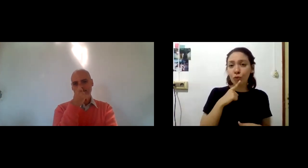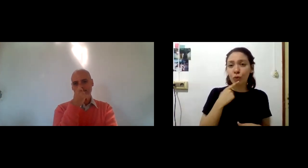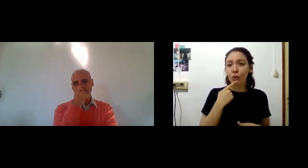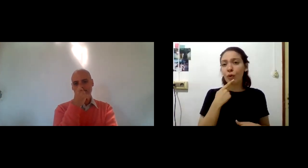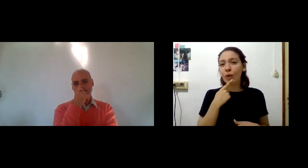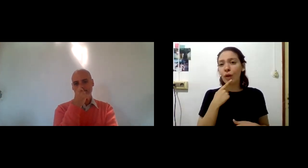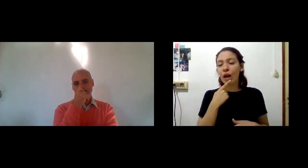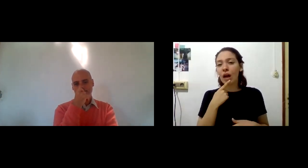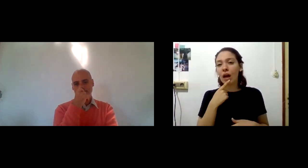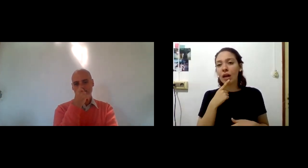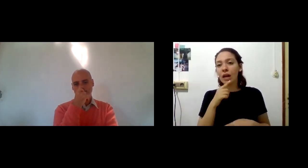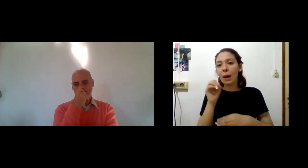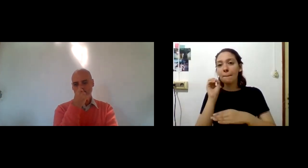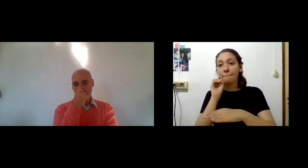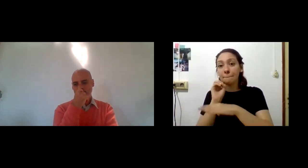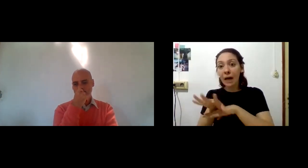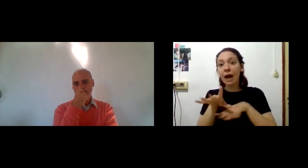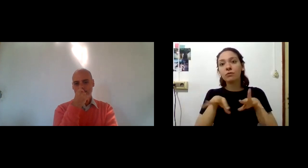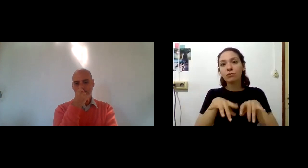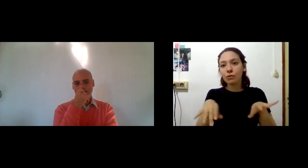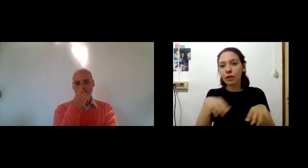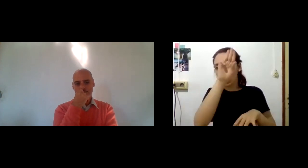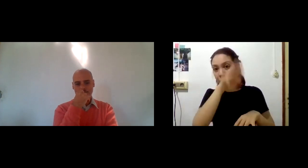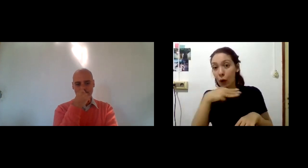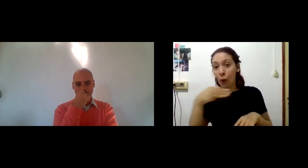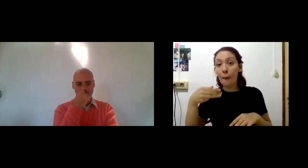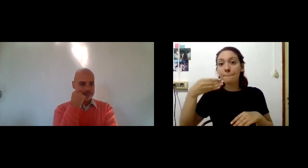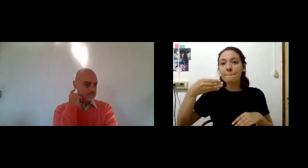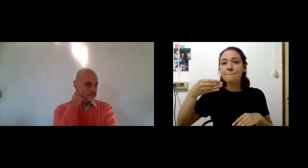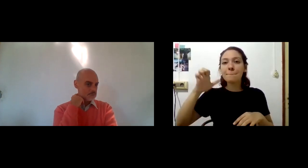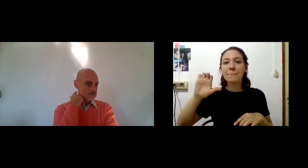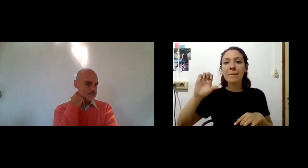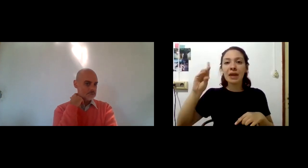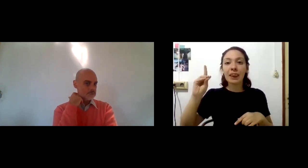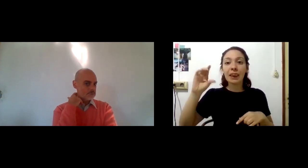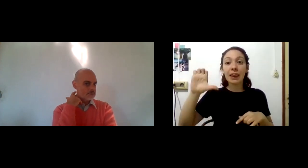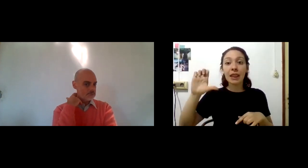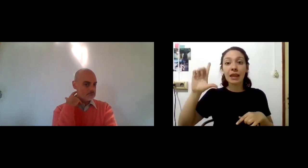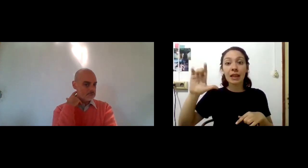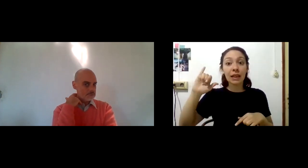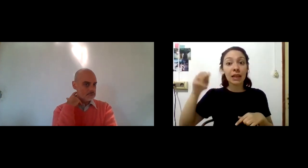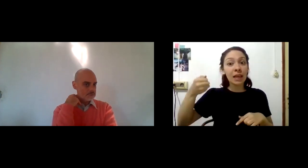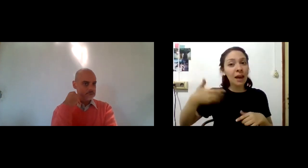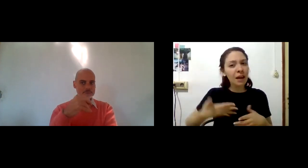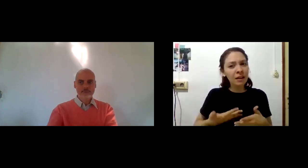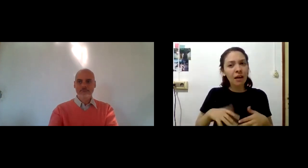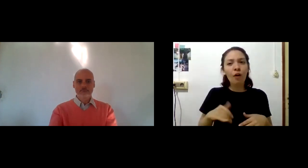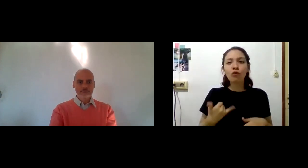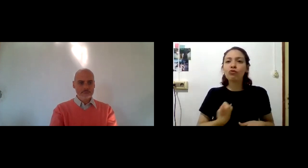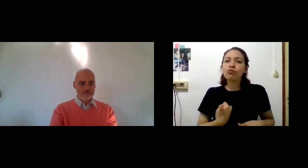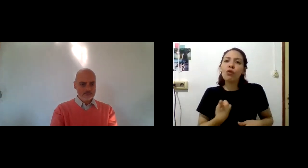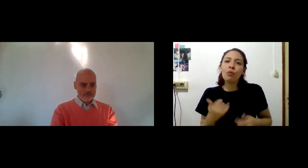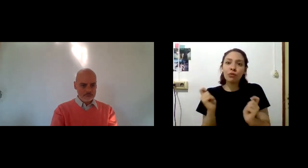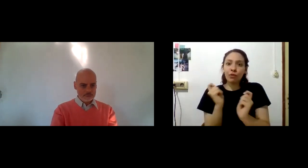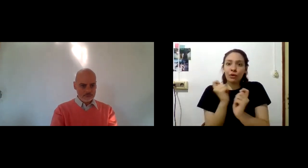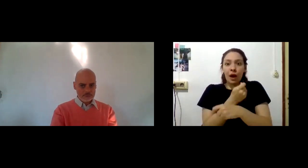Bedelía o algo para cambiar el correo, porque realmente no me da la opción, digamos, para cambiar la opción. Sí, claro. No, lo